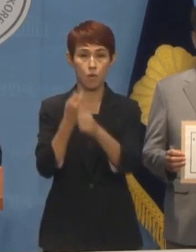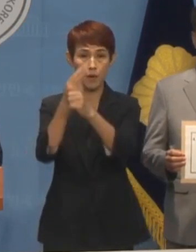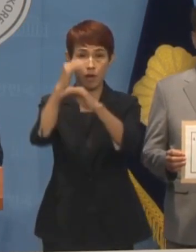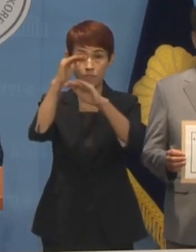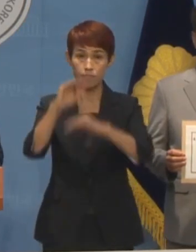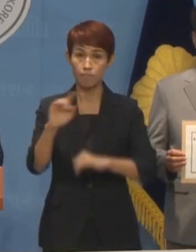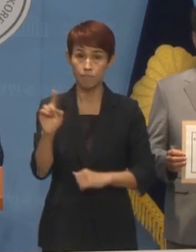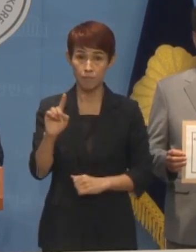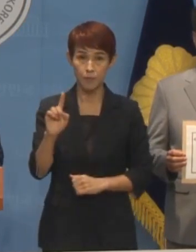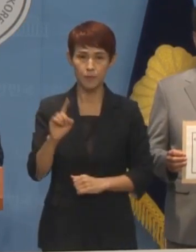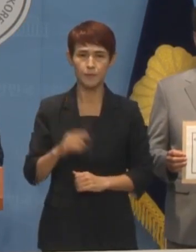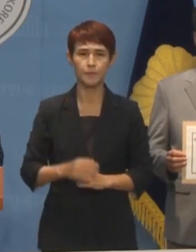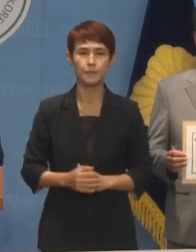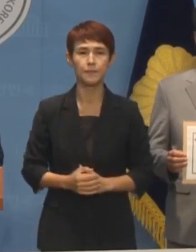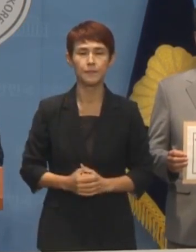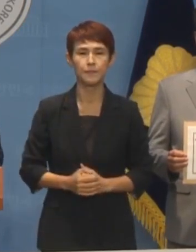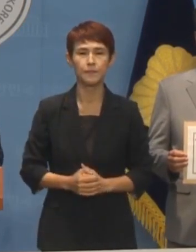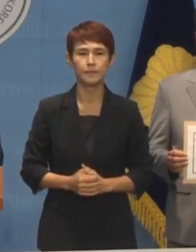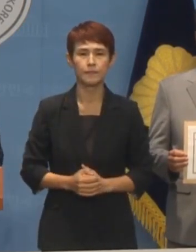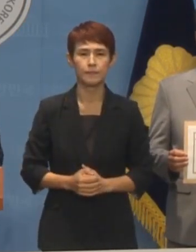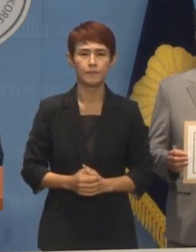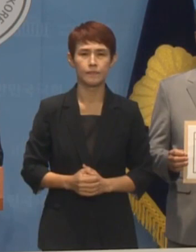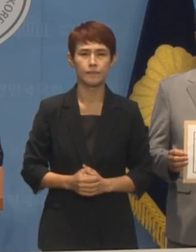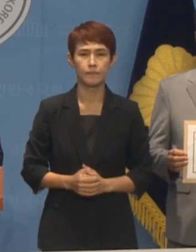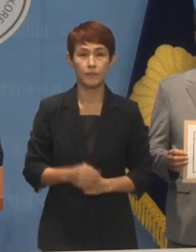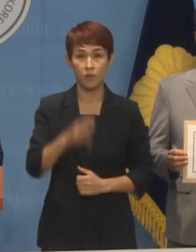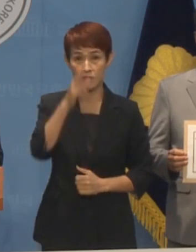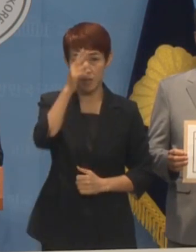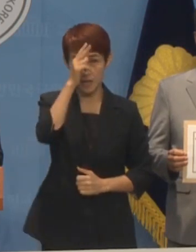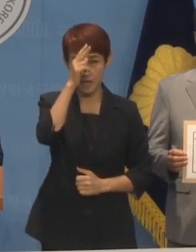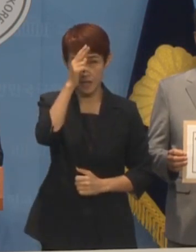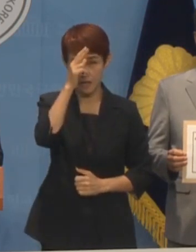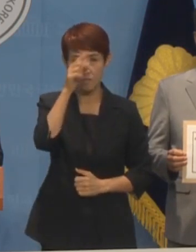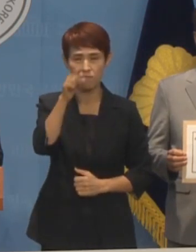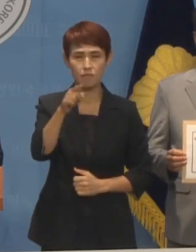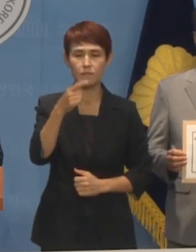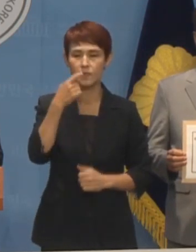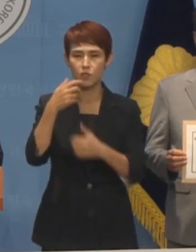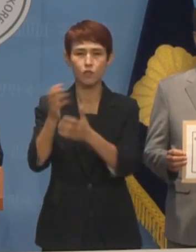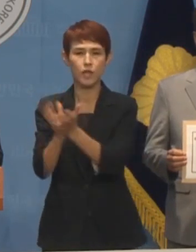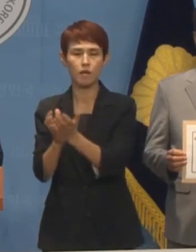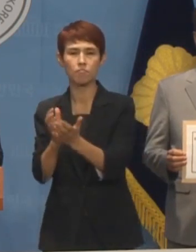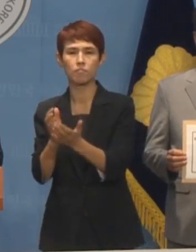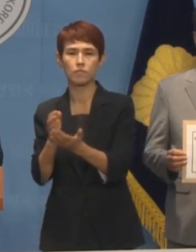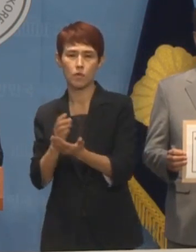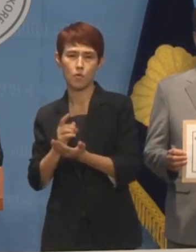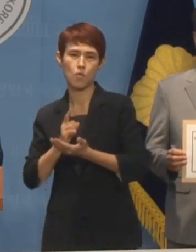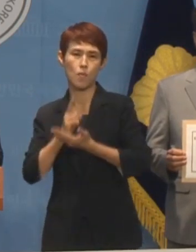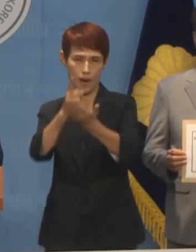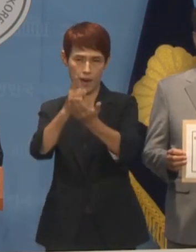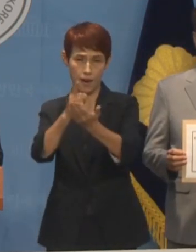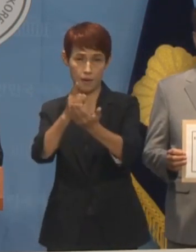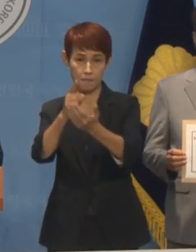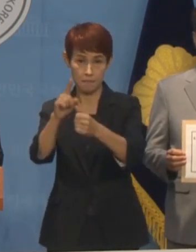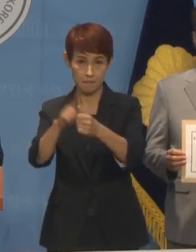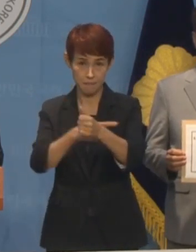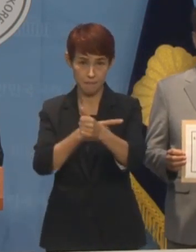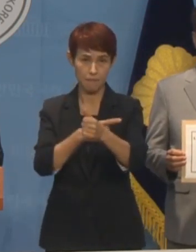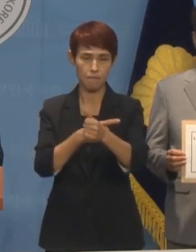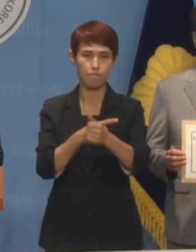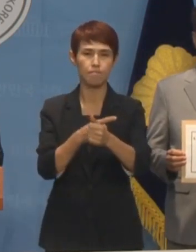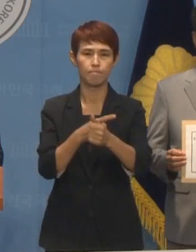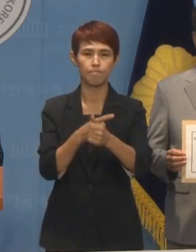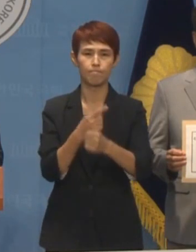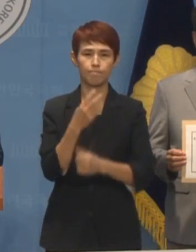내용은 다시 한번 경찰이 이 부분에 대해서 민주당의 고발을 바탕으로 해서